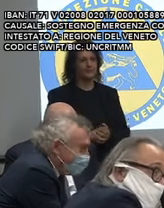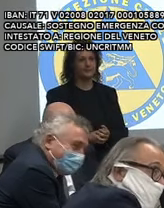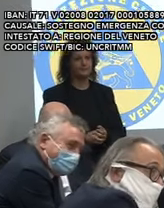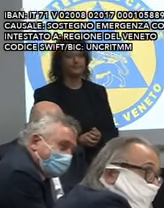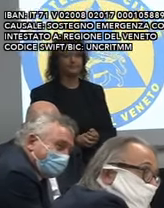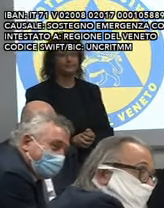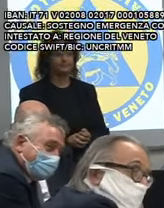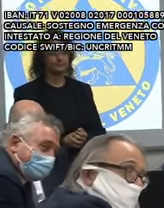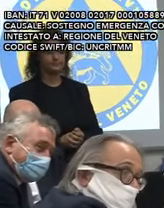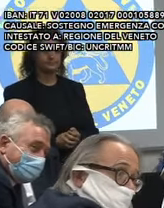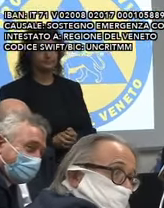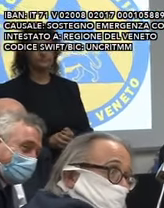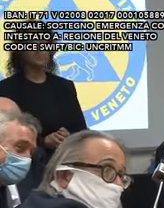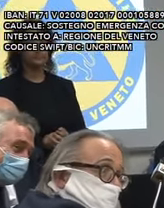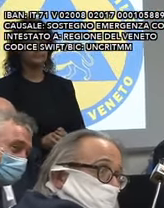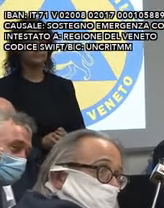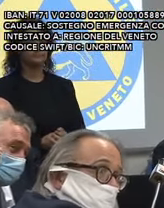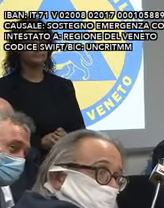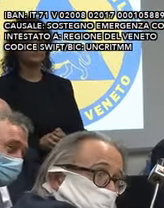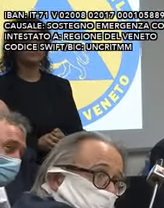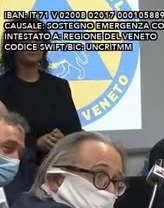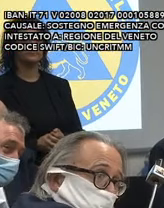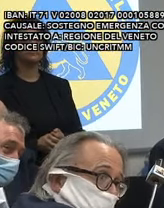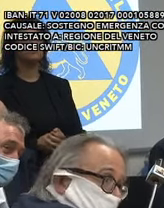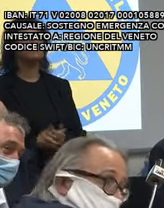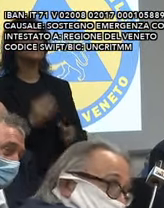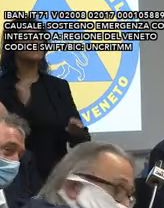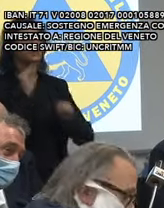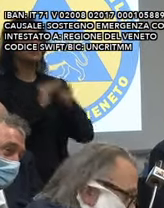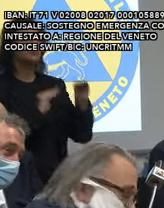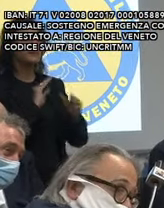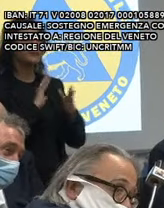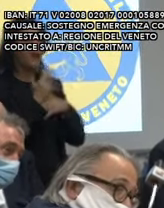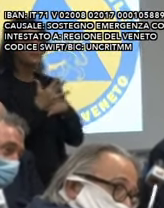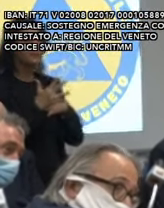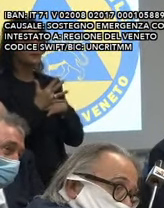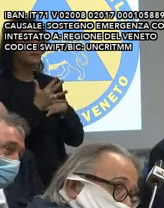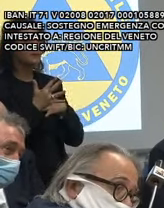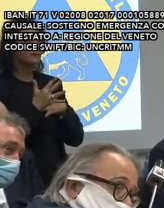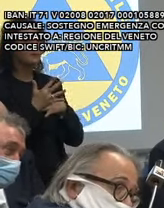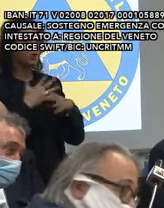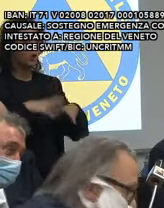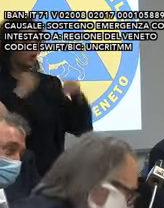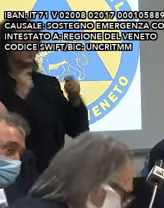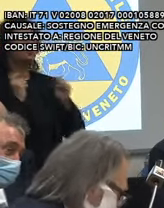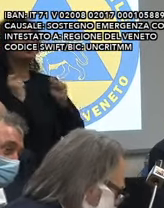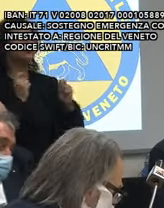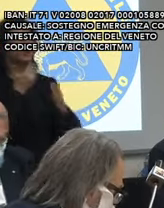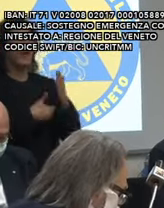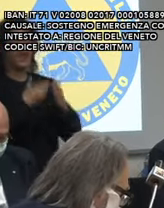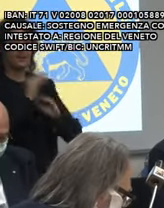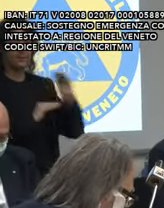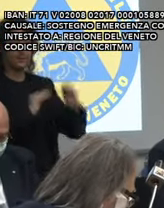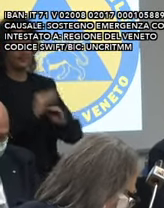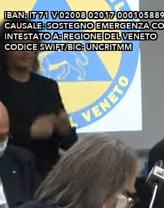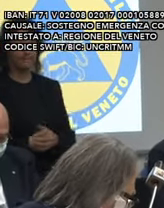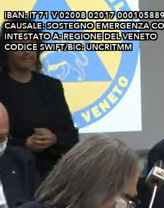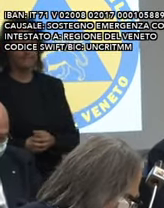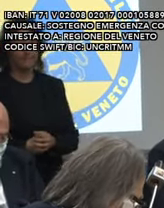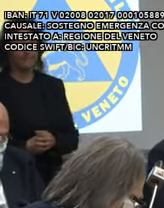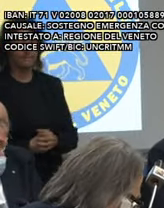Scusate, ma il muro degli operatori mi impedisce, ci sono altre domande in sala, se no procedo con le agenzie. Vai. Ok. Allora, il